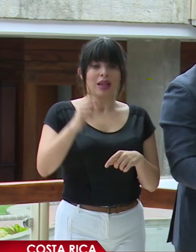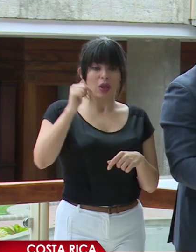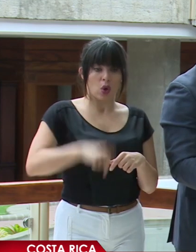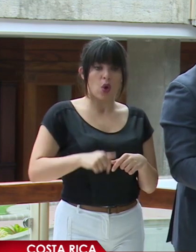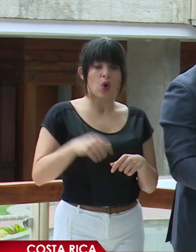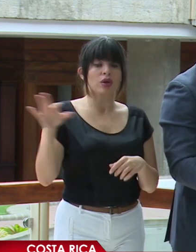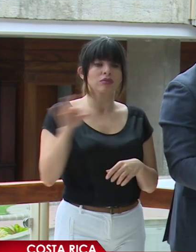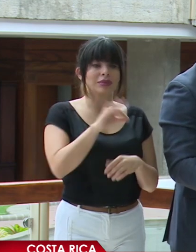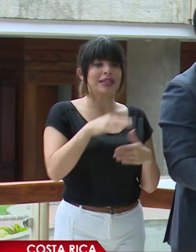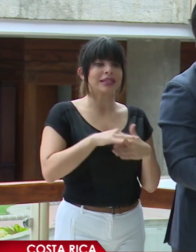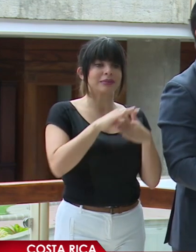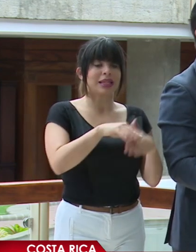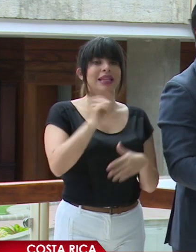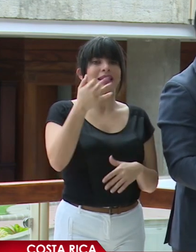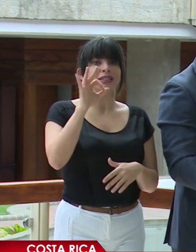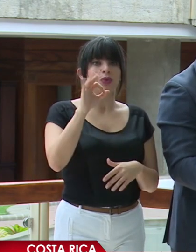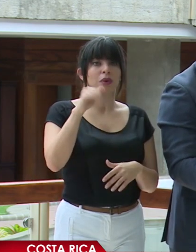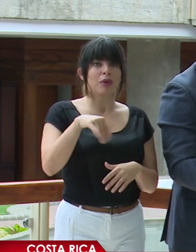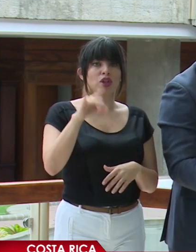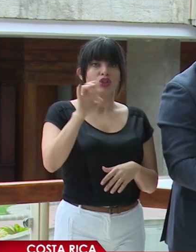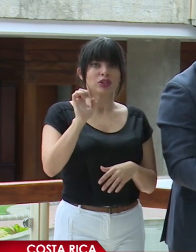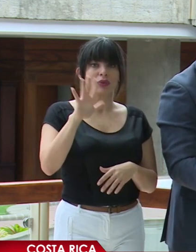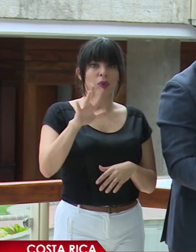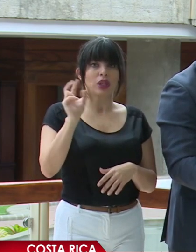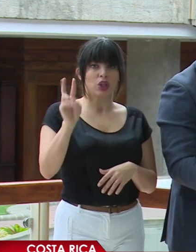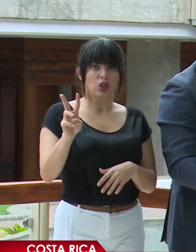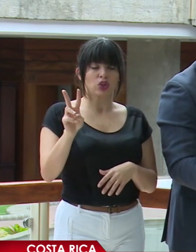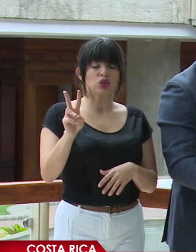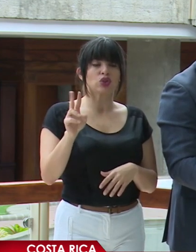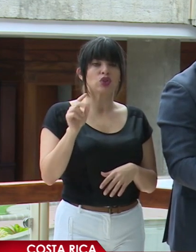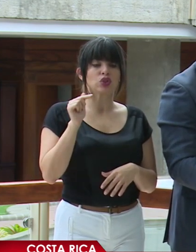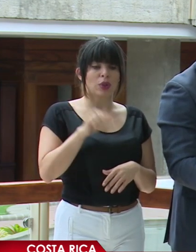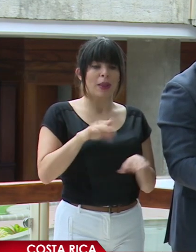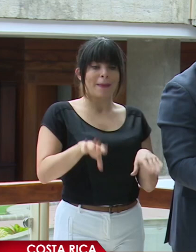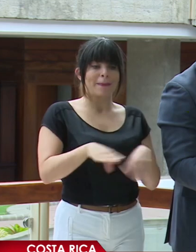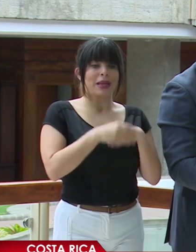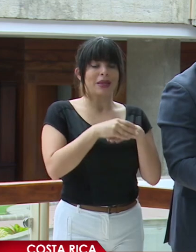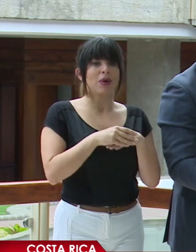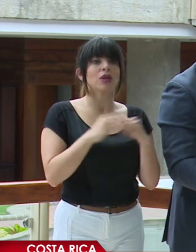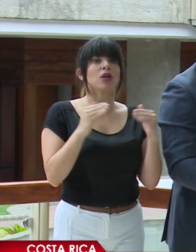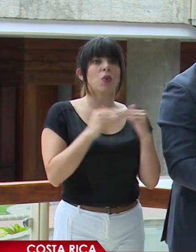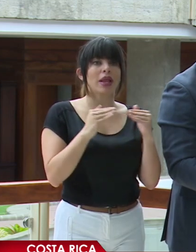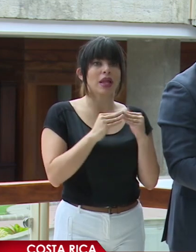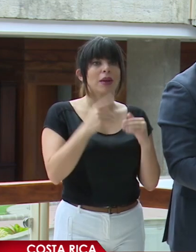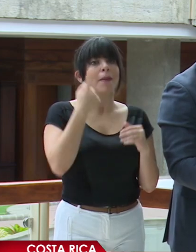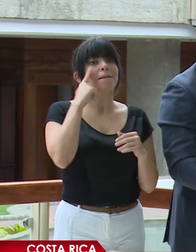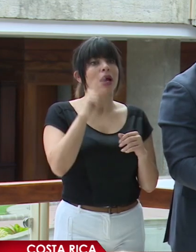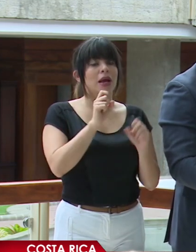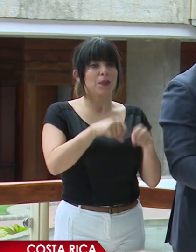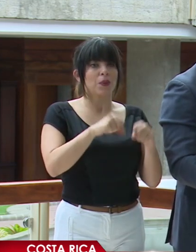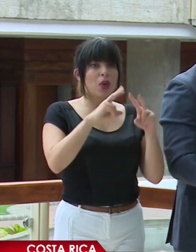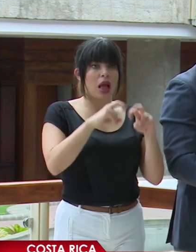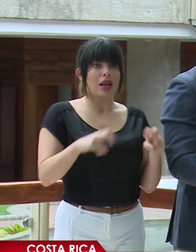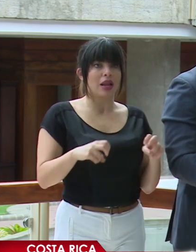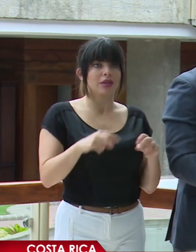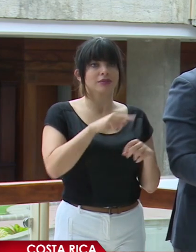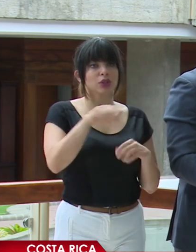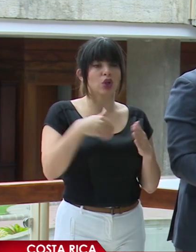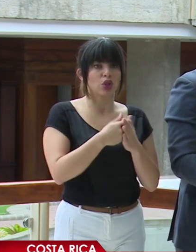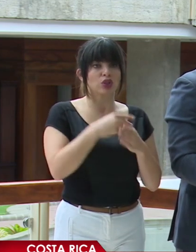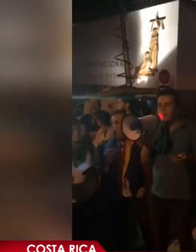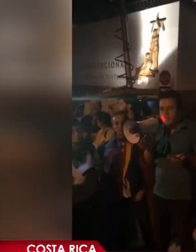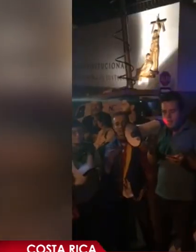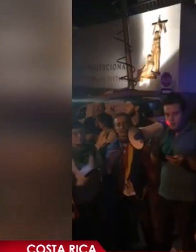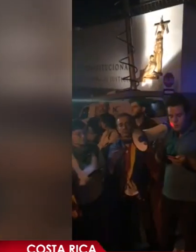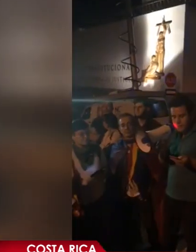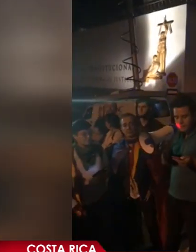hoy el expediente 19.852 de matrimonio igualitario para que sea analizado por las señoras y señores